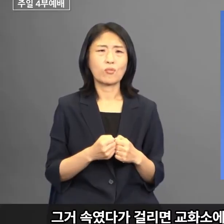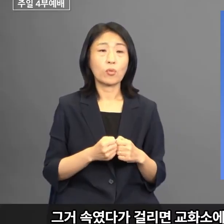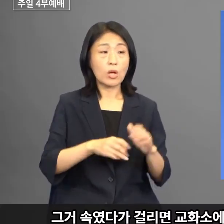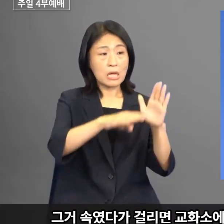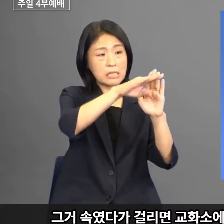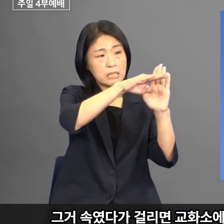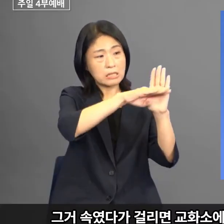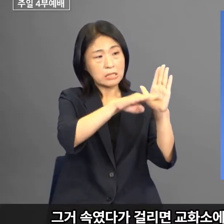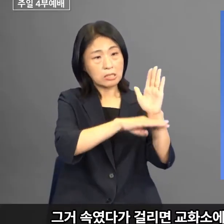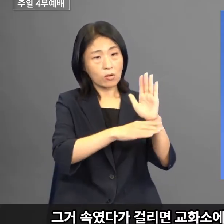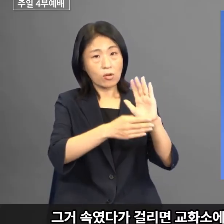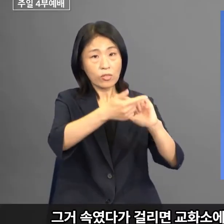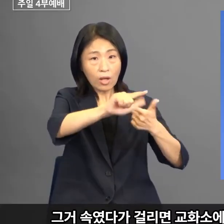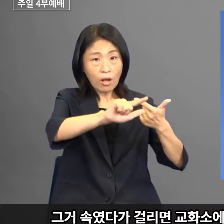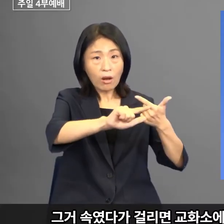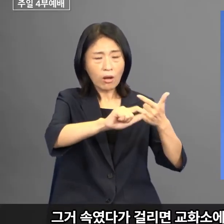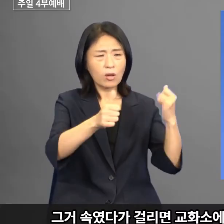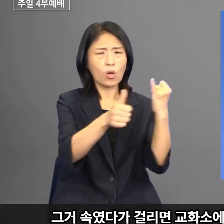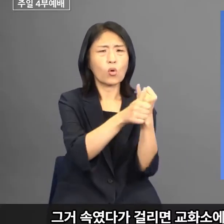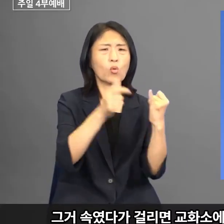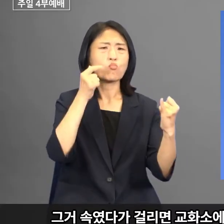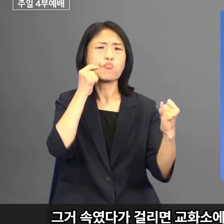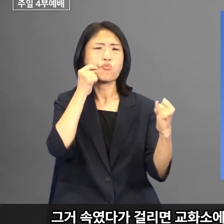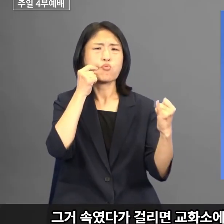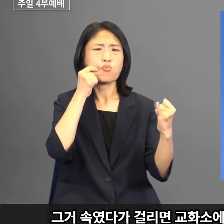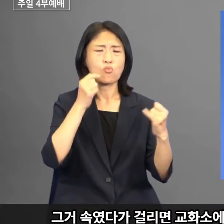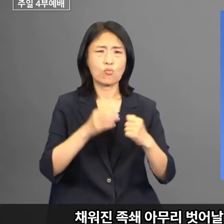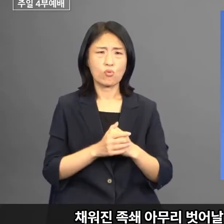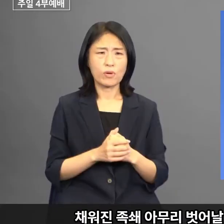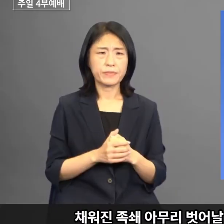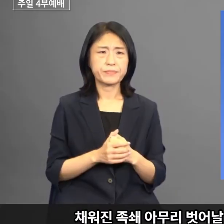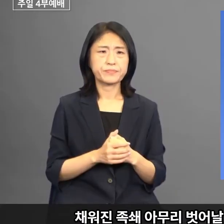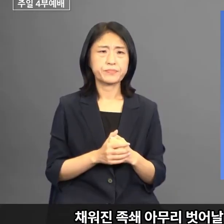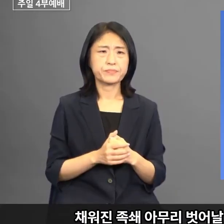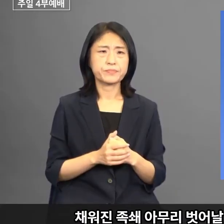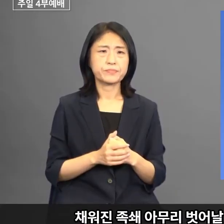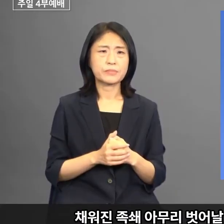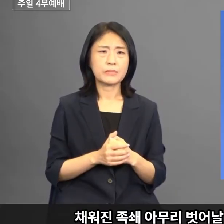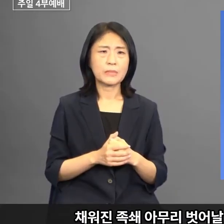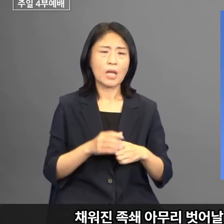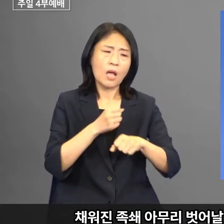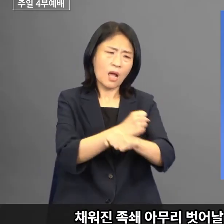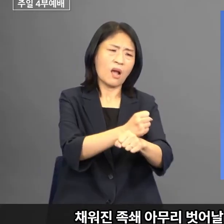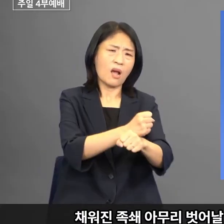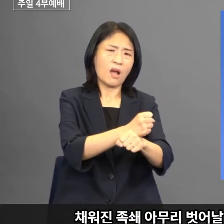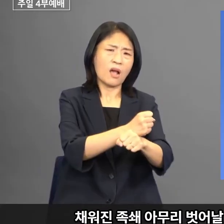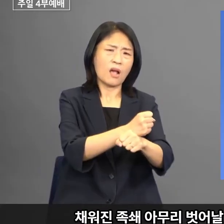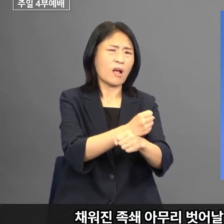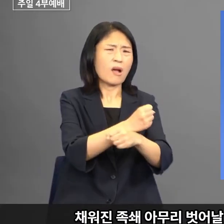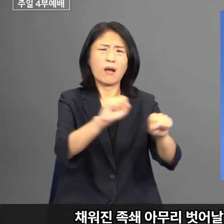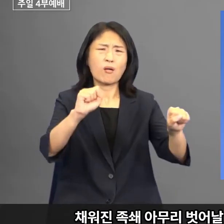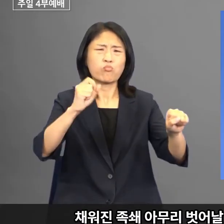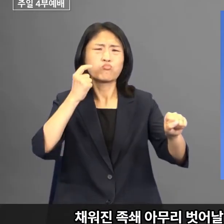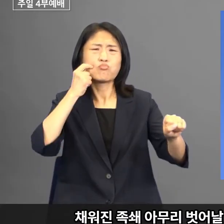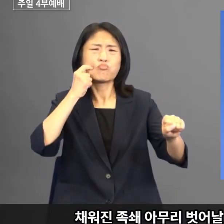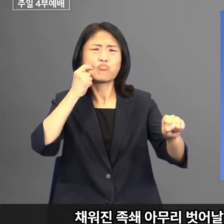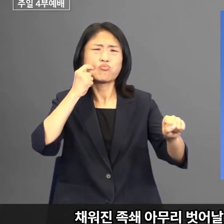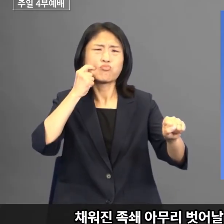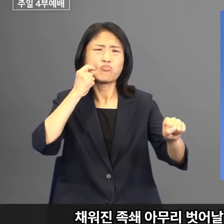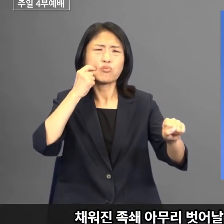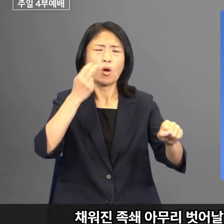속였다가 걸리면 교화소에 들어가야 됩니다. 이런 상황입니다. 채워진 족쇄예요. 아무리 벗어날 수 없는 그런